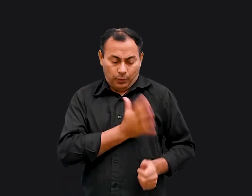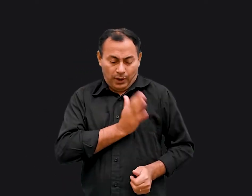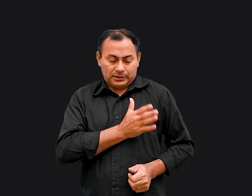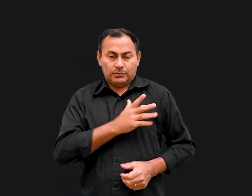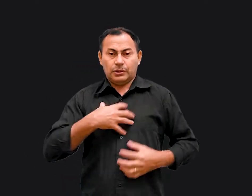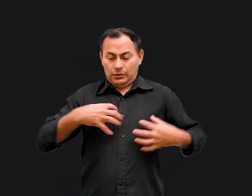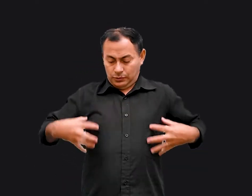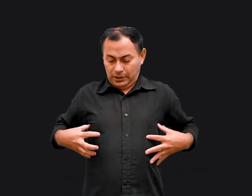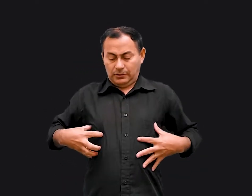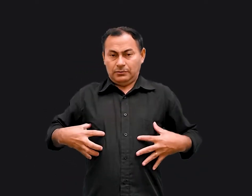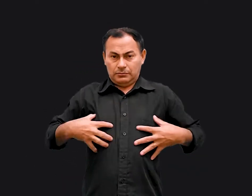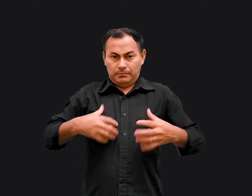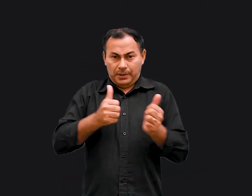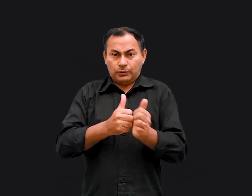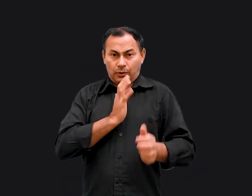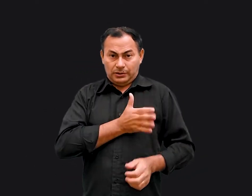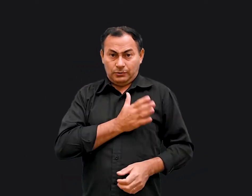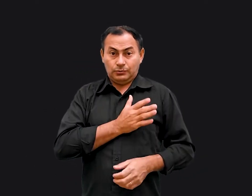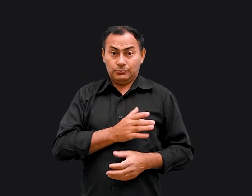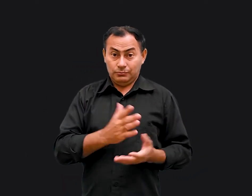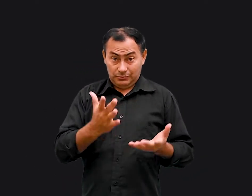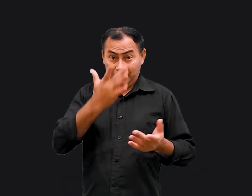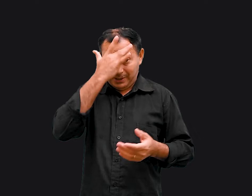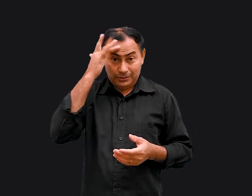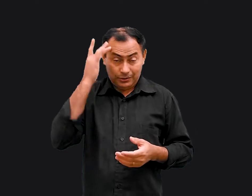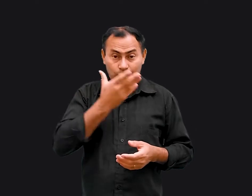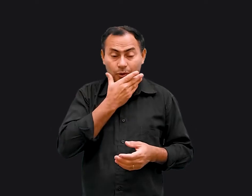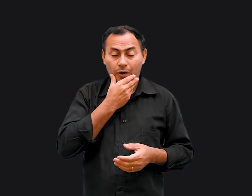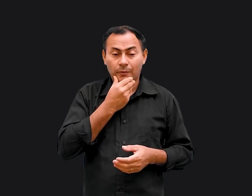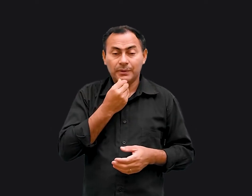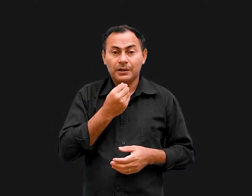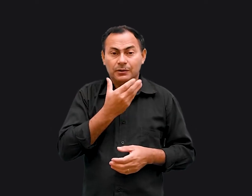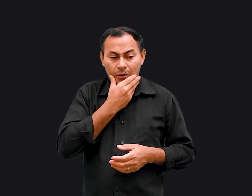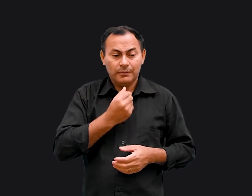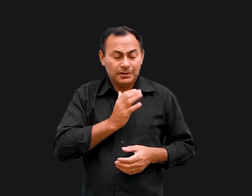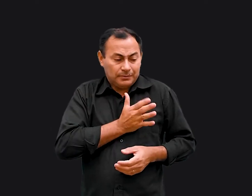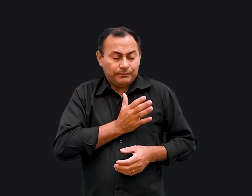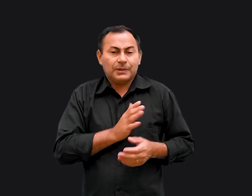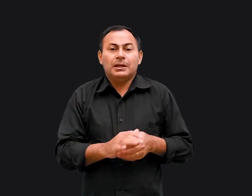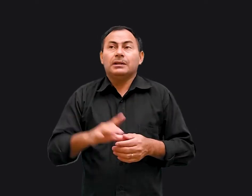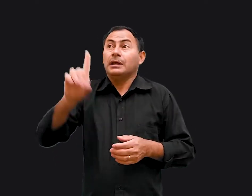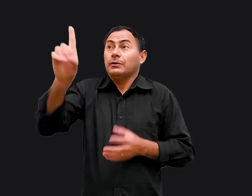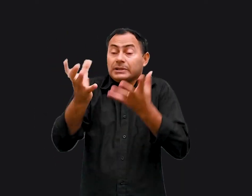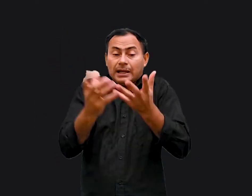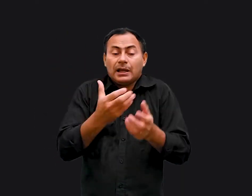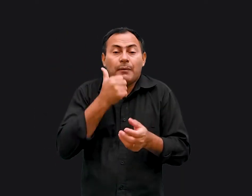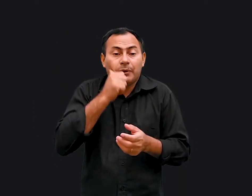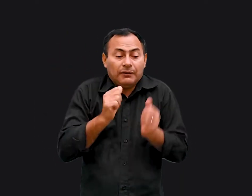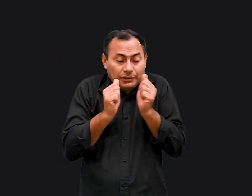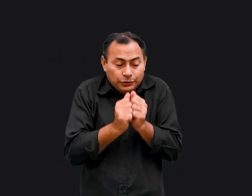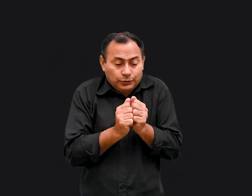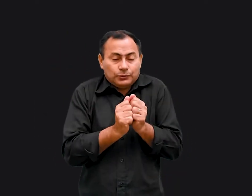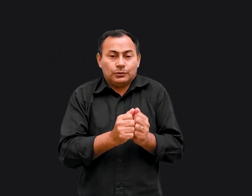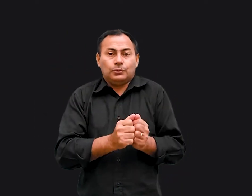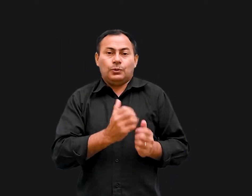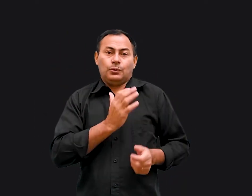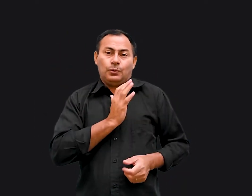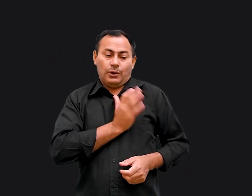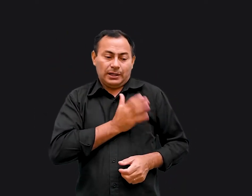suas costelas? Deus queria que a mulher ficasse do lado do homem, perto do coração. Esse é um belo